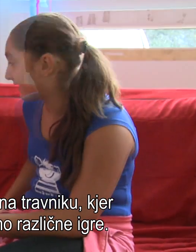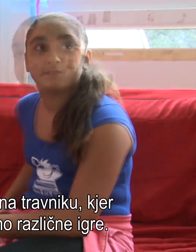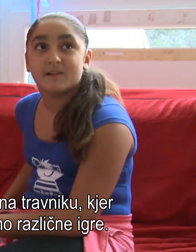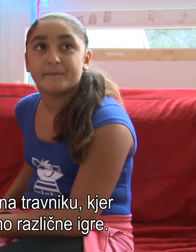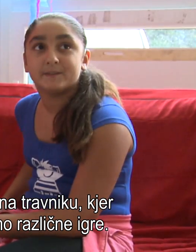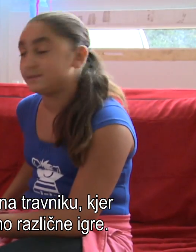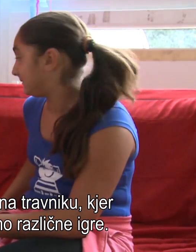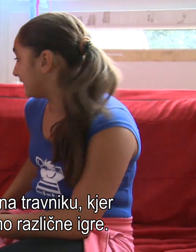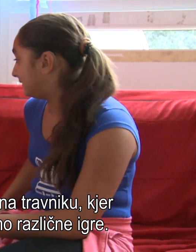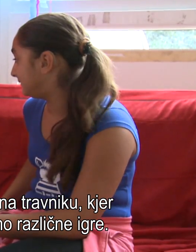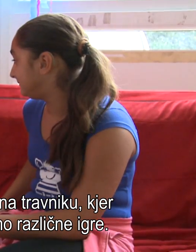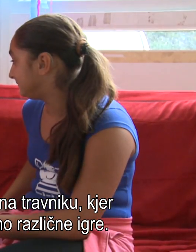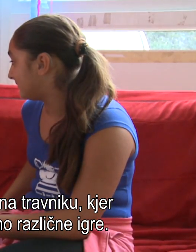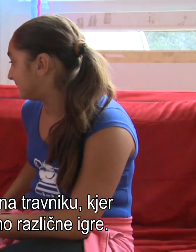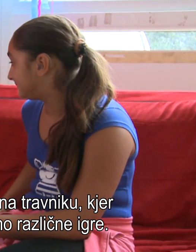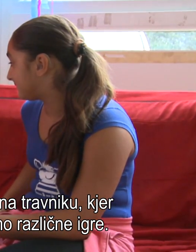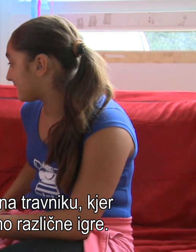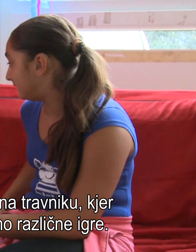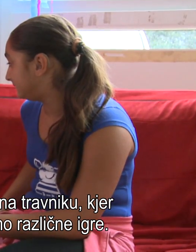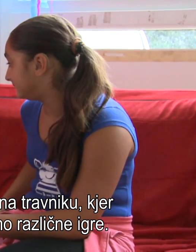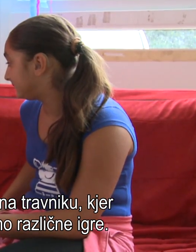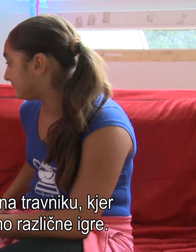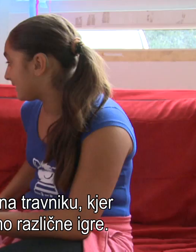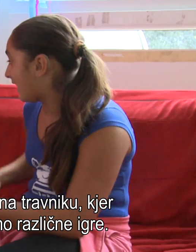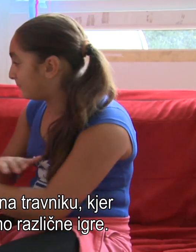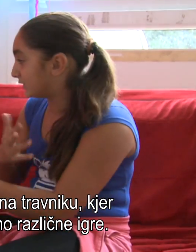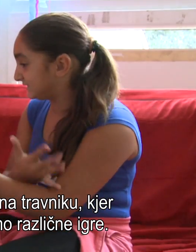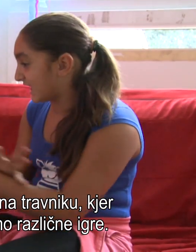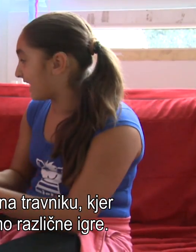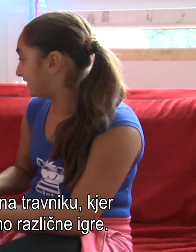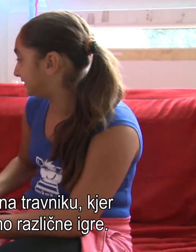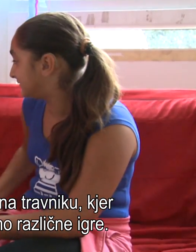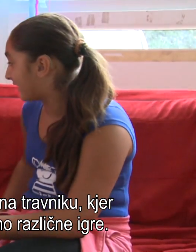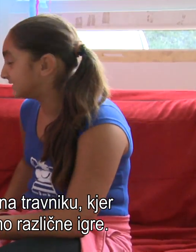igrati. Dunaj, igrati